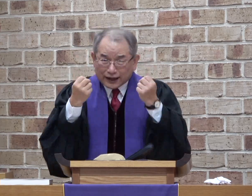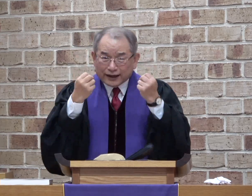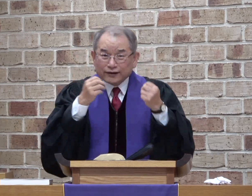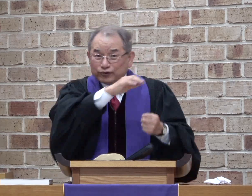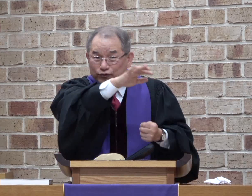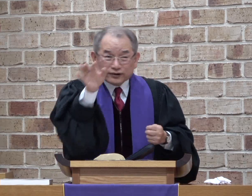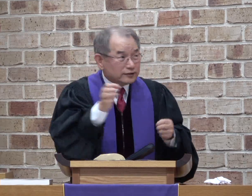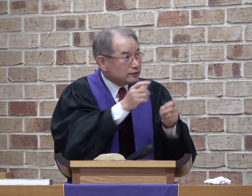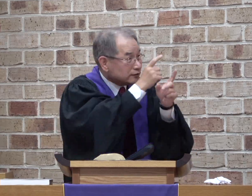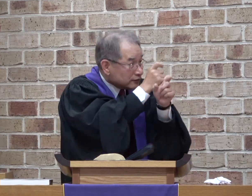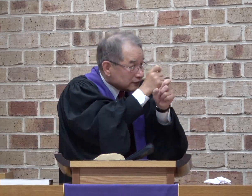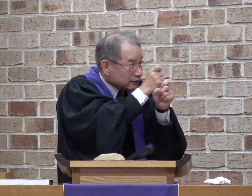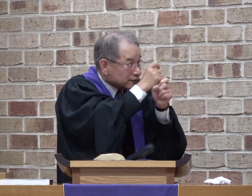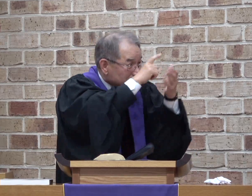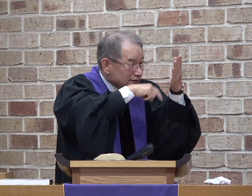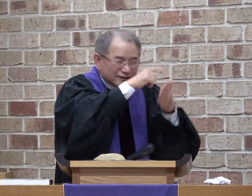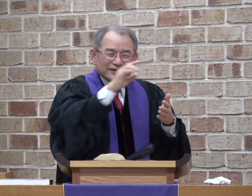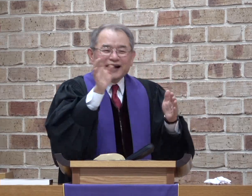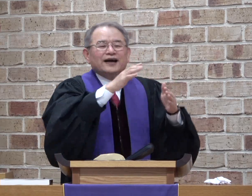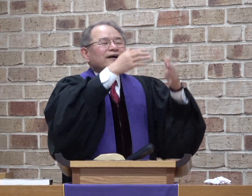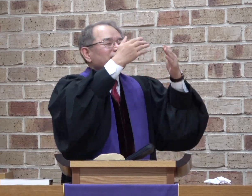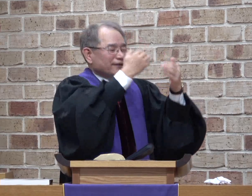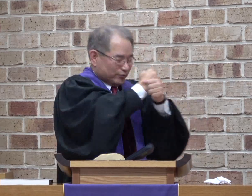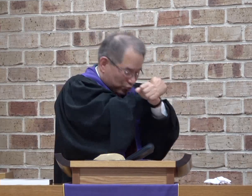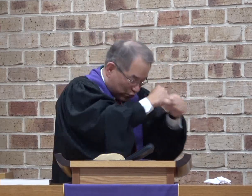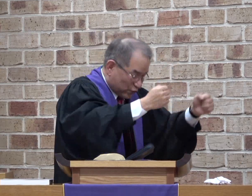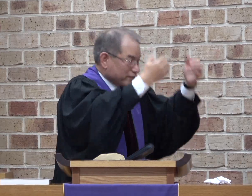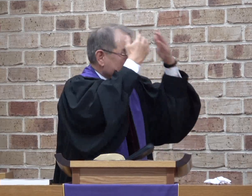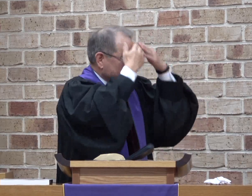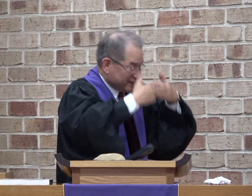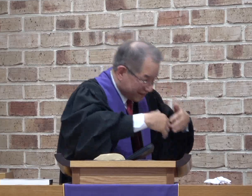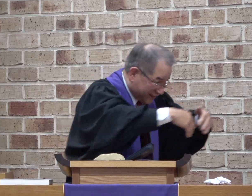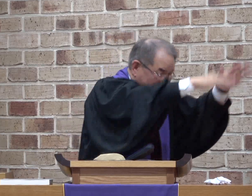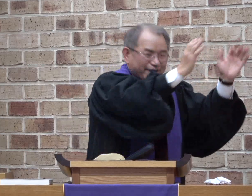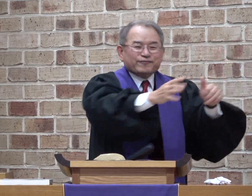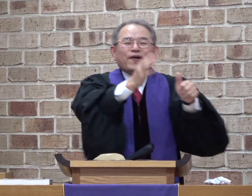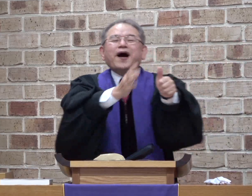그러나 그들에 대해서 우리가 넉넉한 마음으로